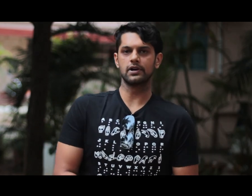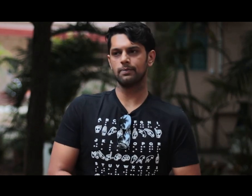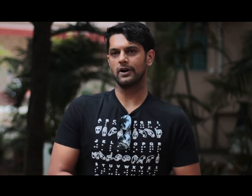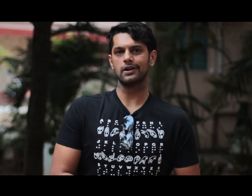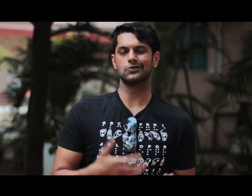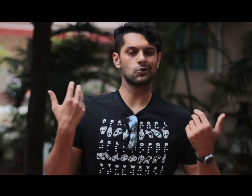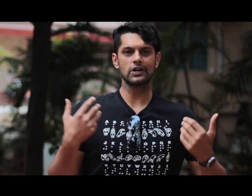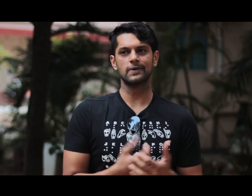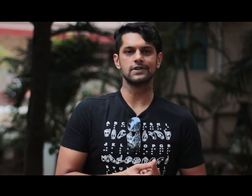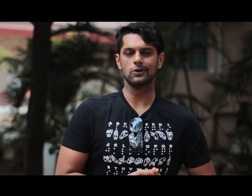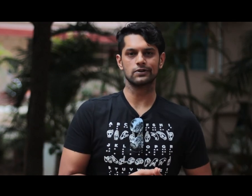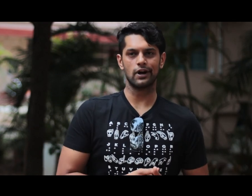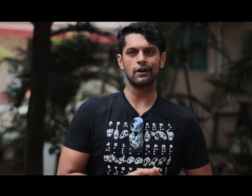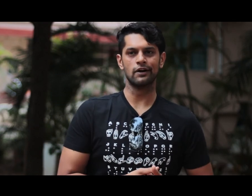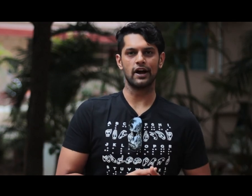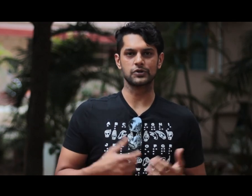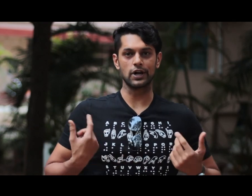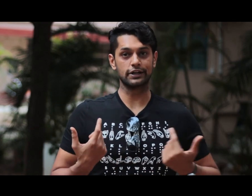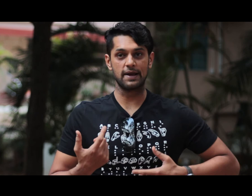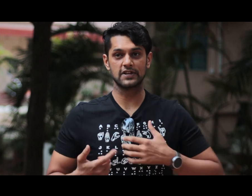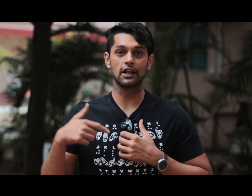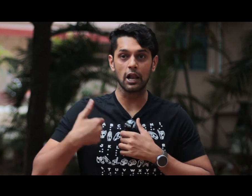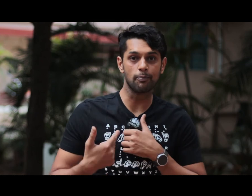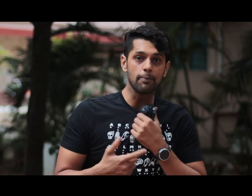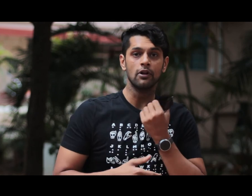it up, and it's not too expensive also. And I'm sure at times it will help people.